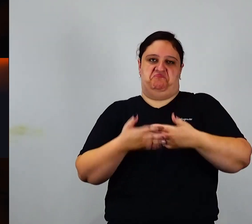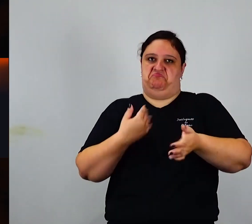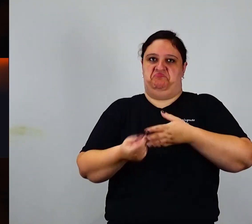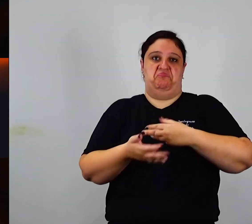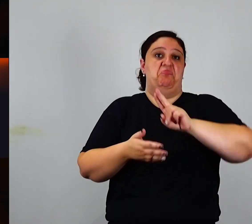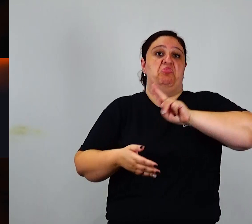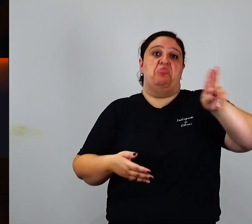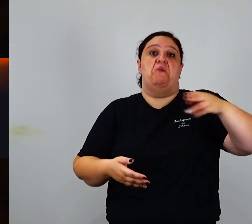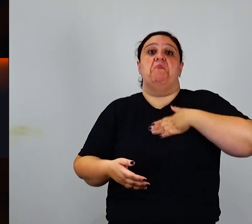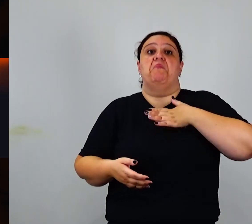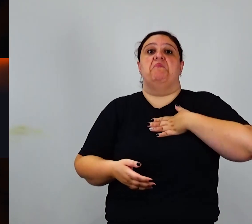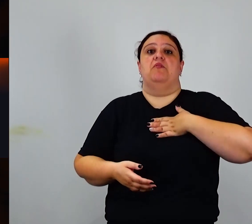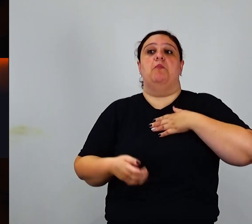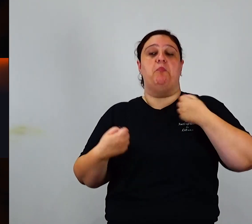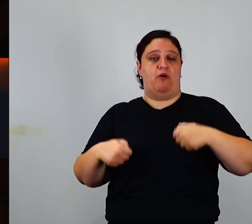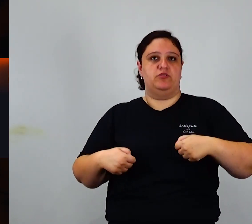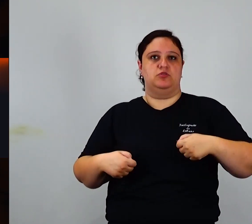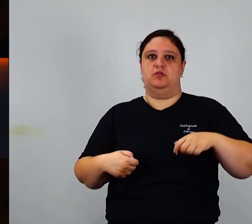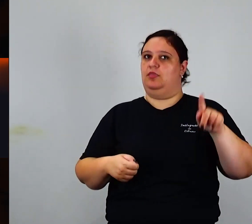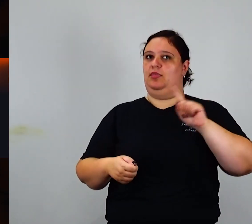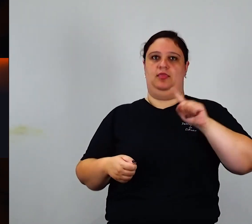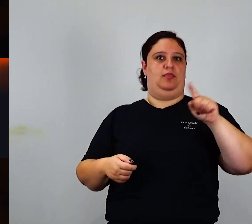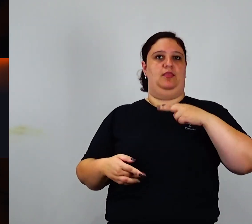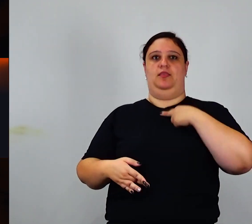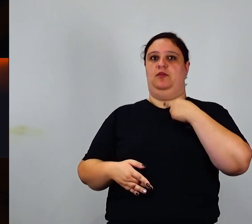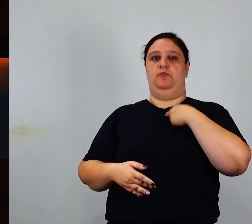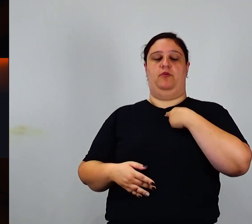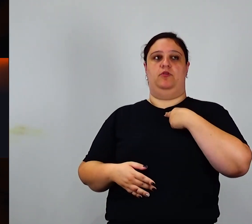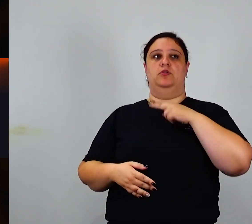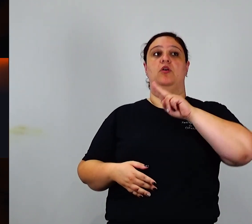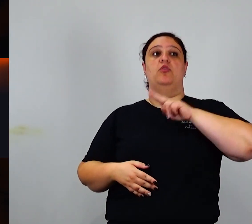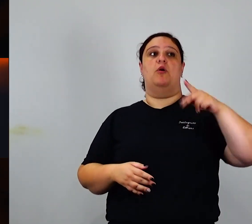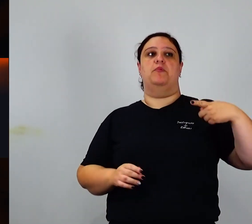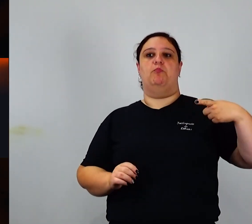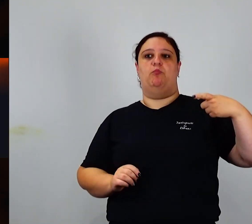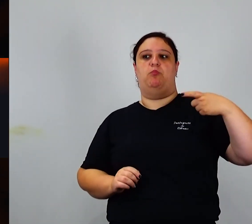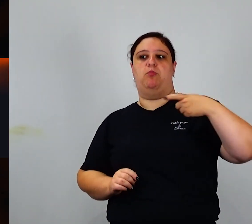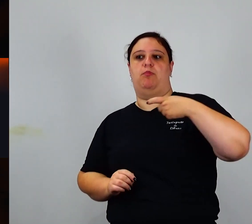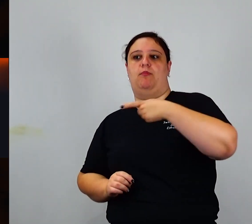Posso ou não? Não. O que é isso? Uma lagarta.